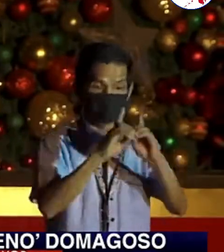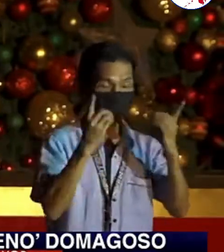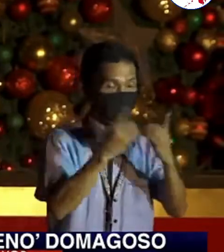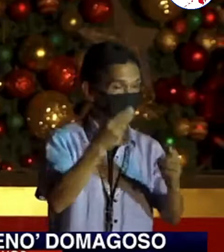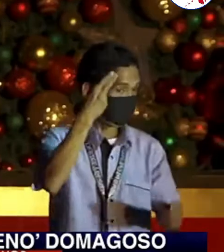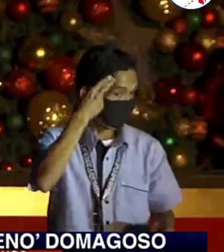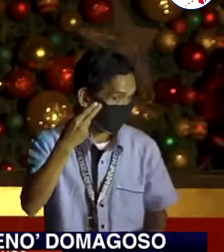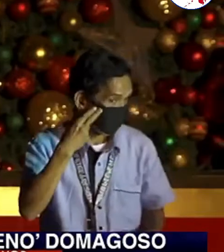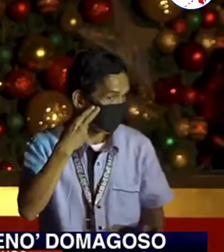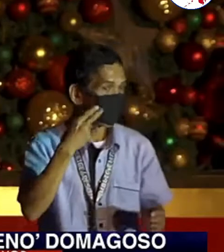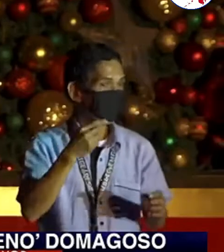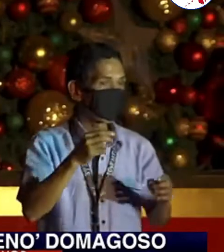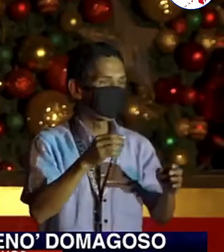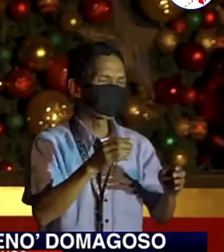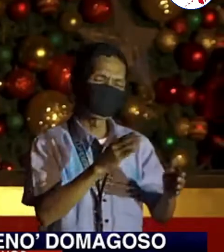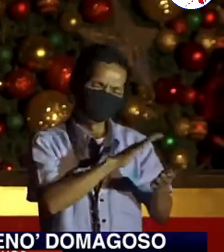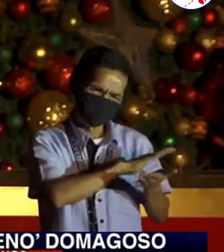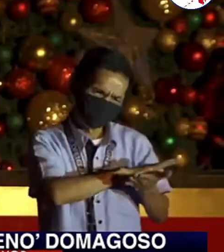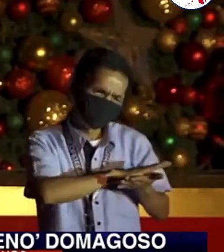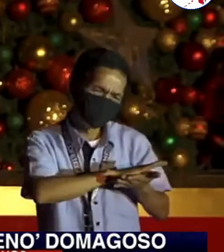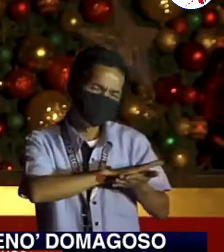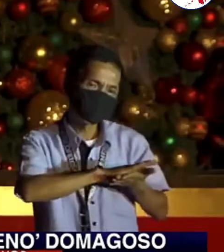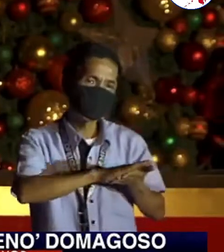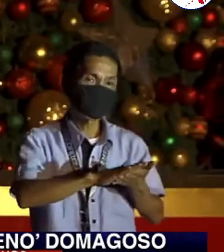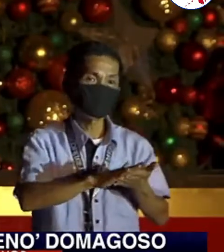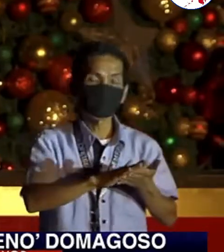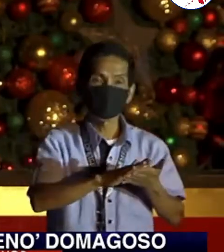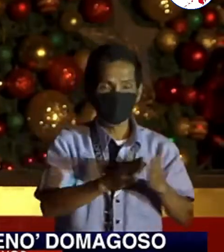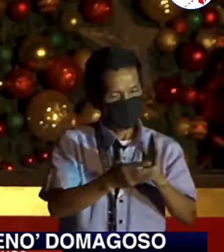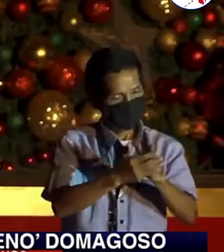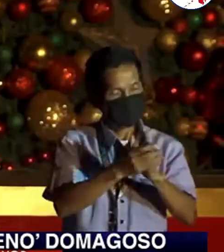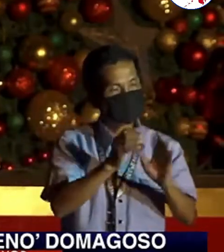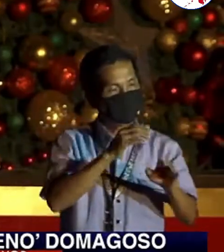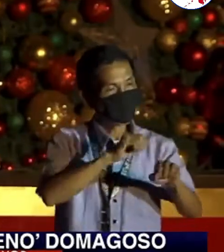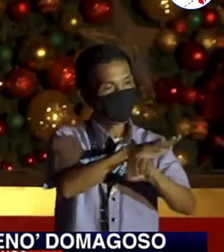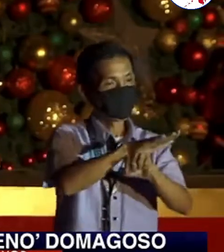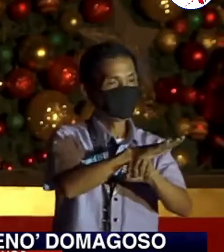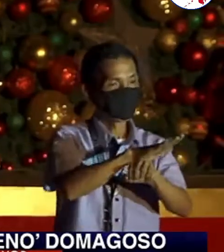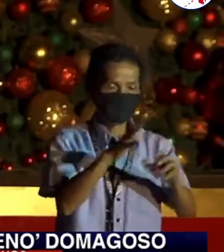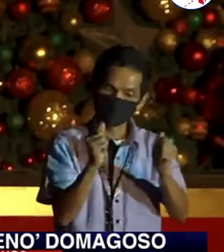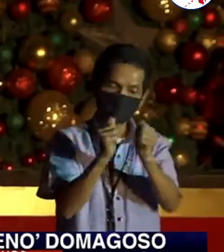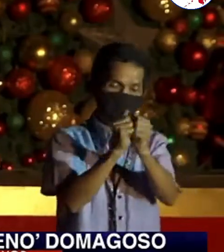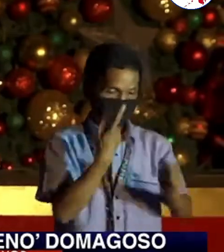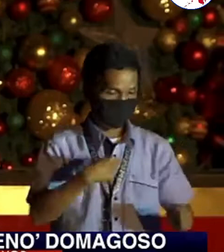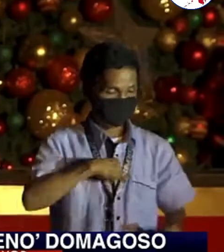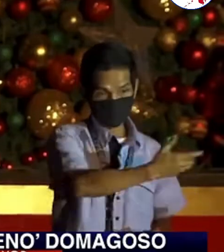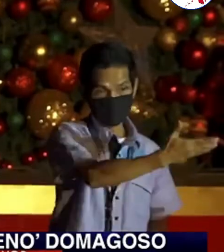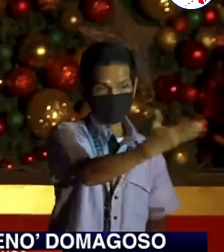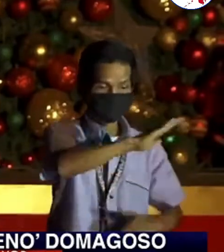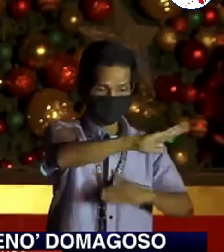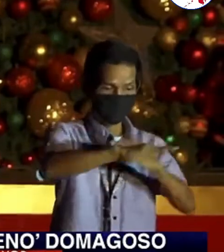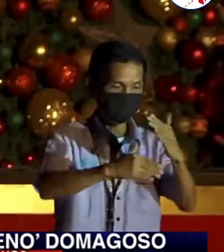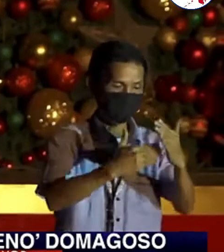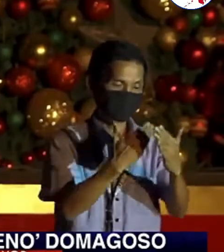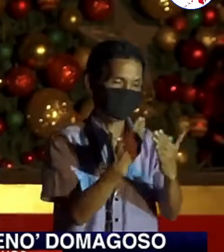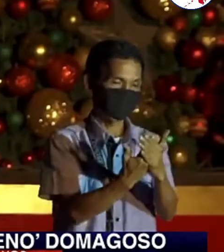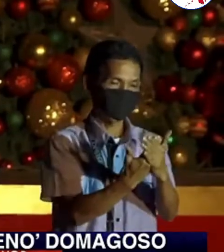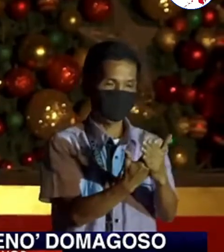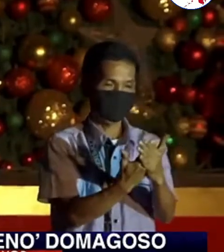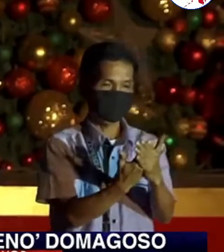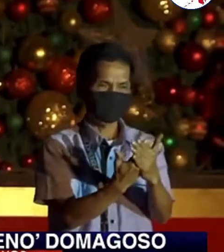head na maging mainam at magiging epesyente basta kasama namin kayo sa lahat